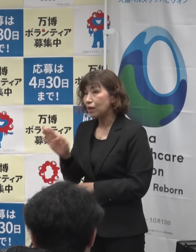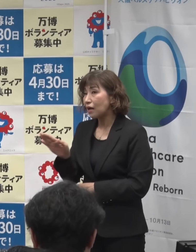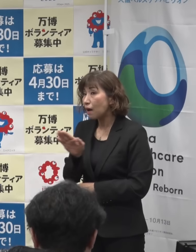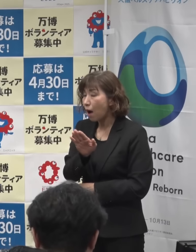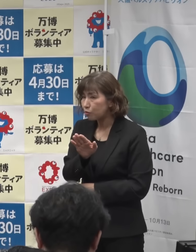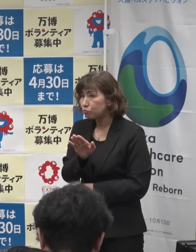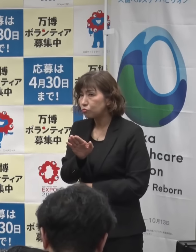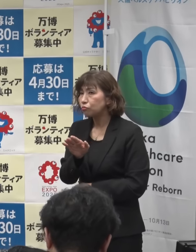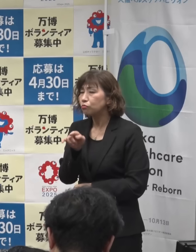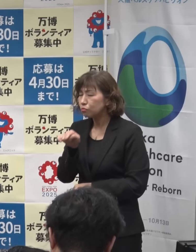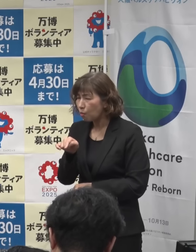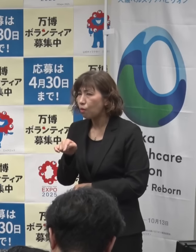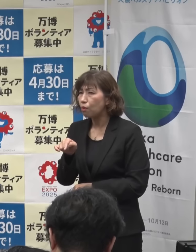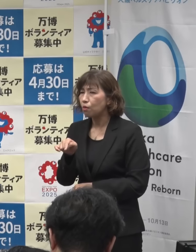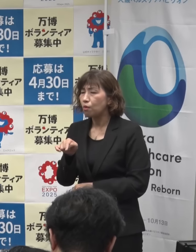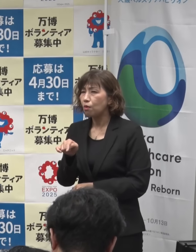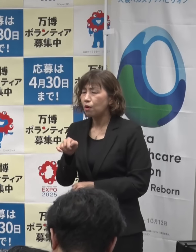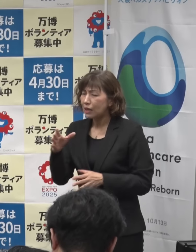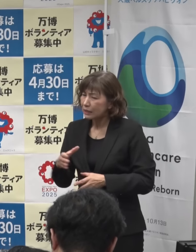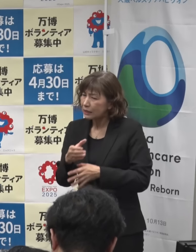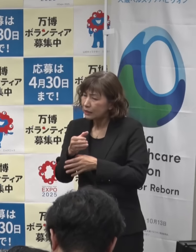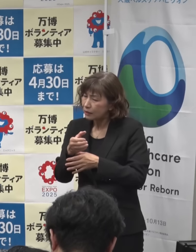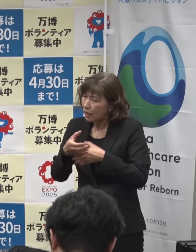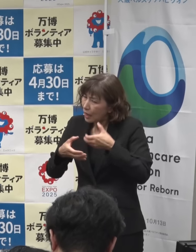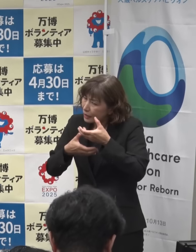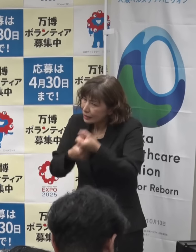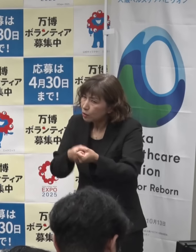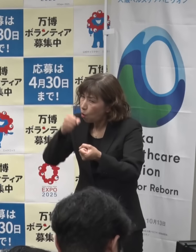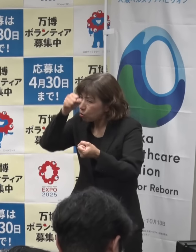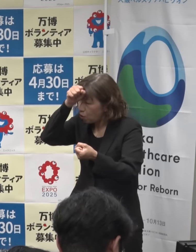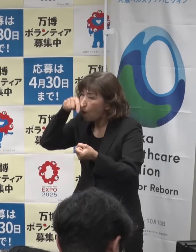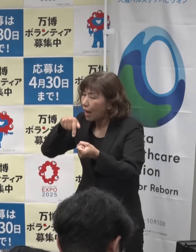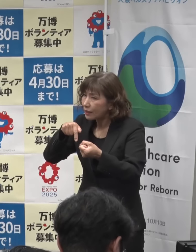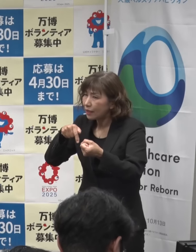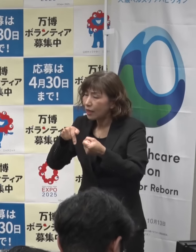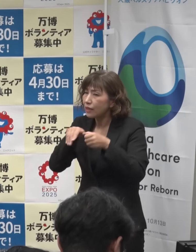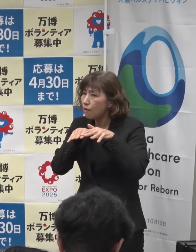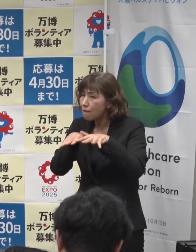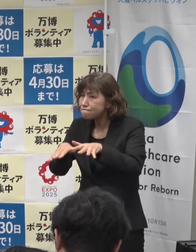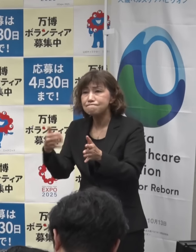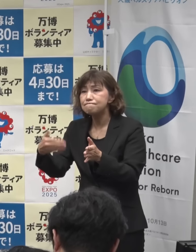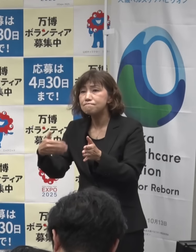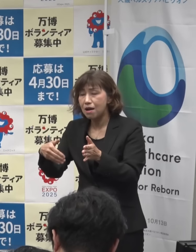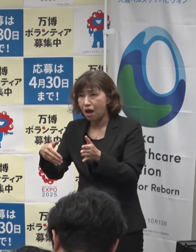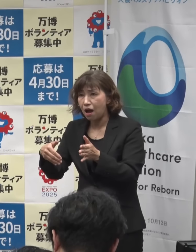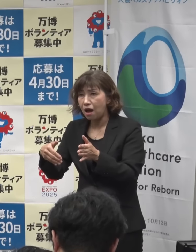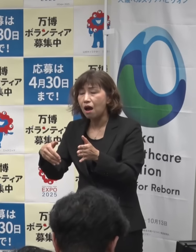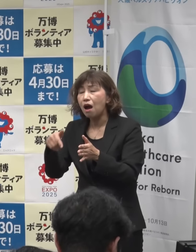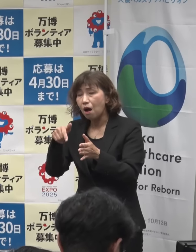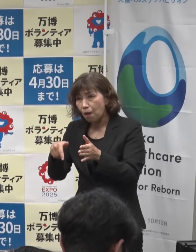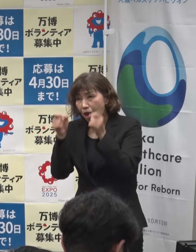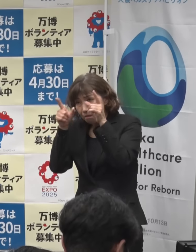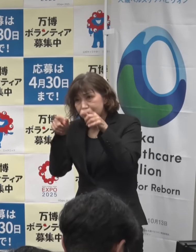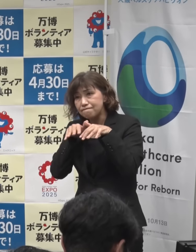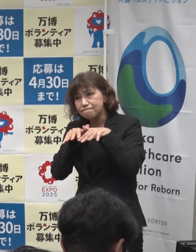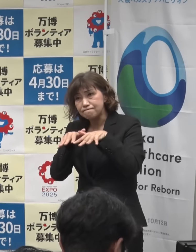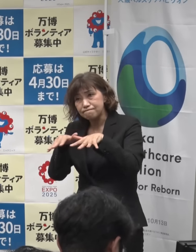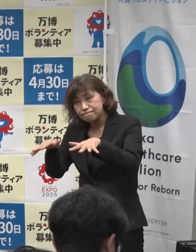存症についてあまりまだ知られてないということを広げていきたいと、そして依存症対策については正面から取り組んでい